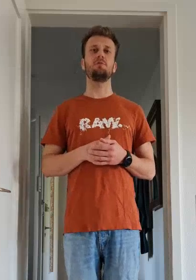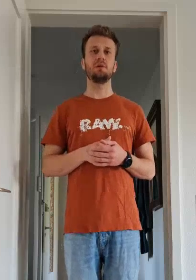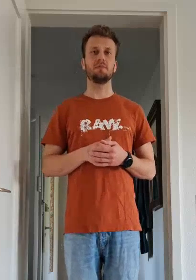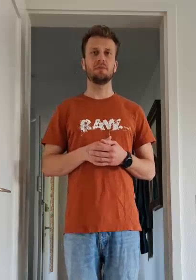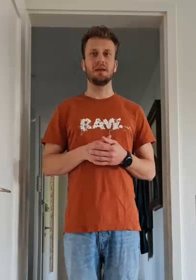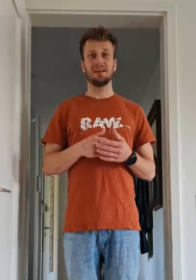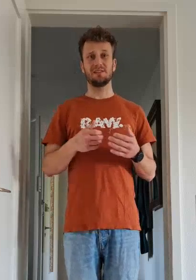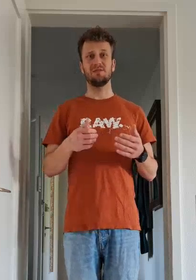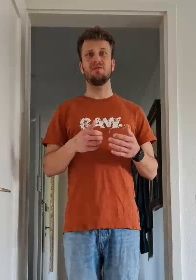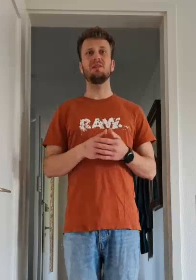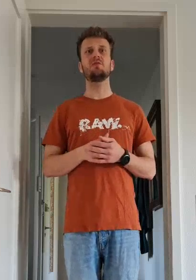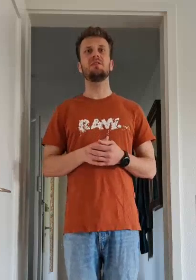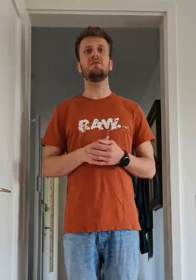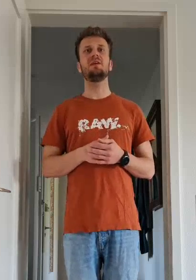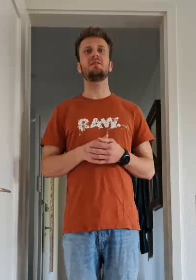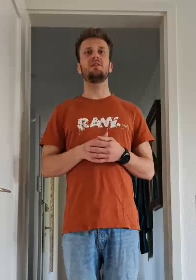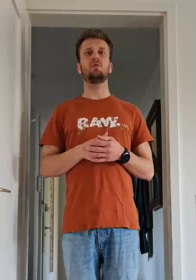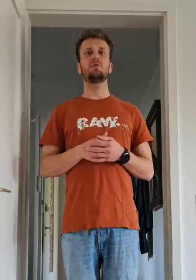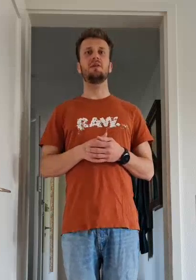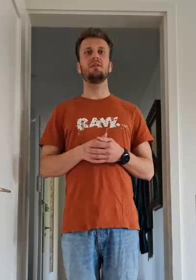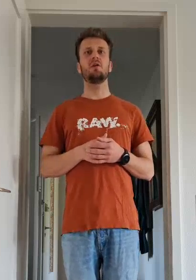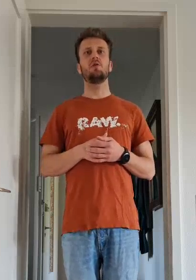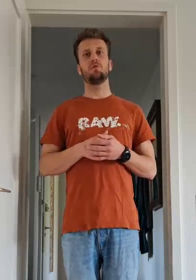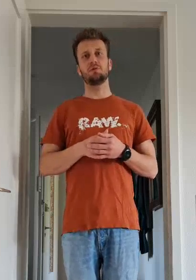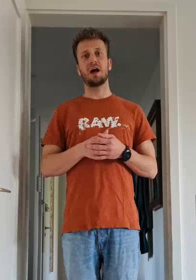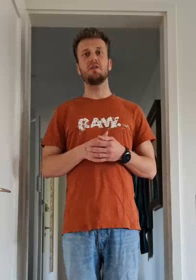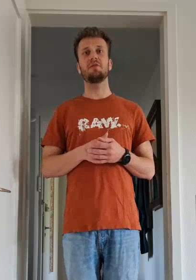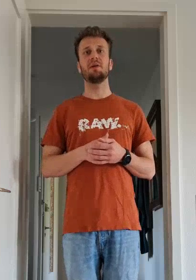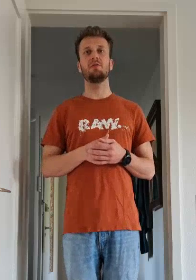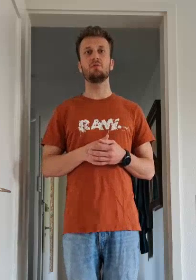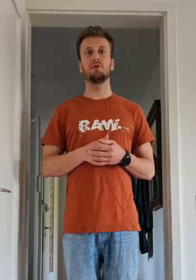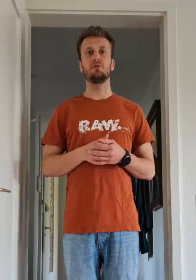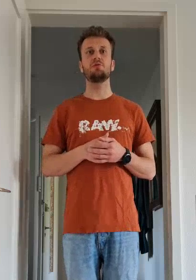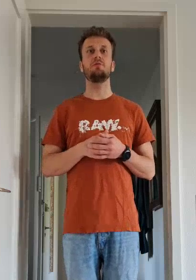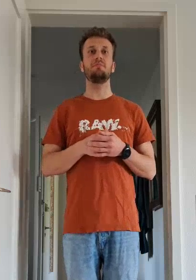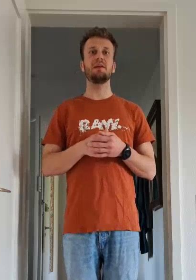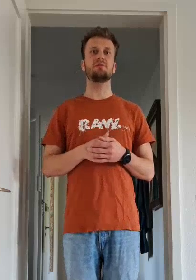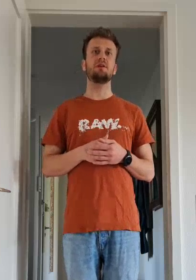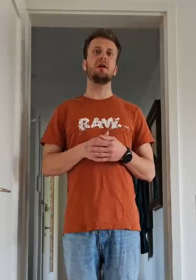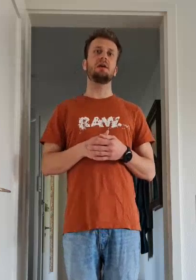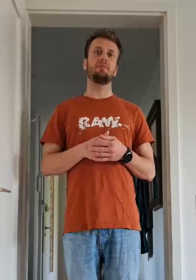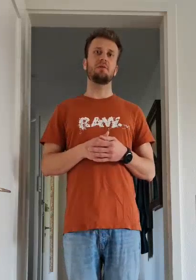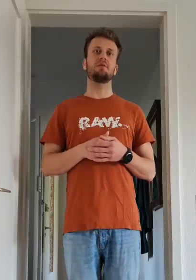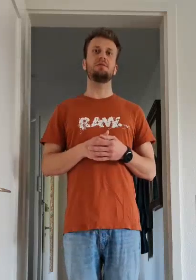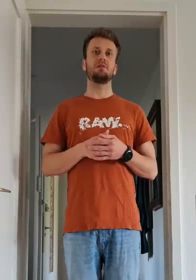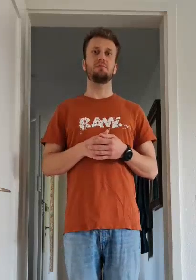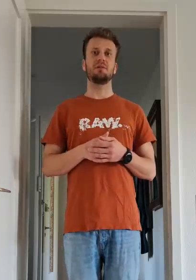bei. Es sind weitere Entwicklungen notwendig, um über das Alphabet darüber hinaus komplexere Gebärden zu